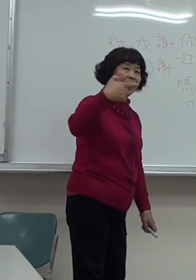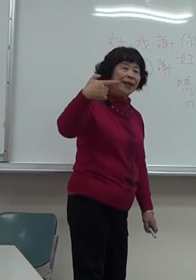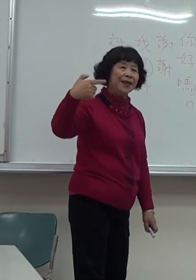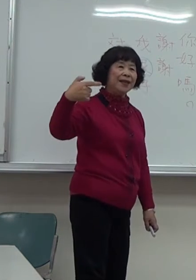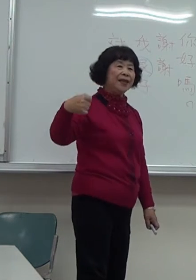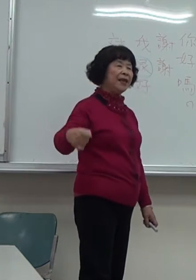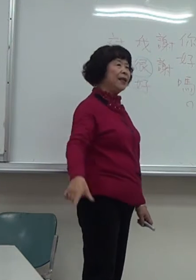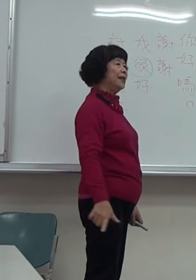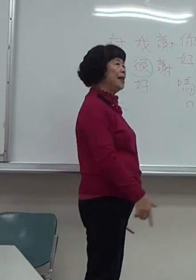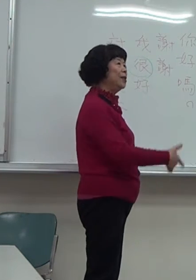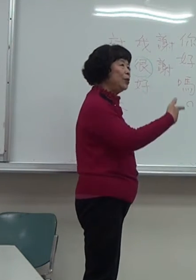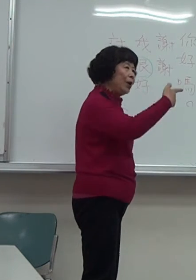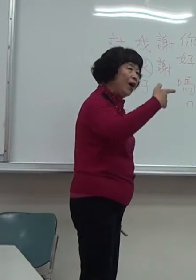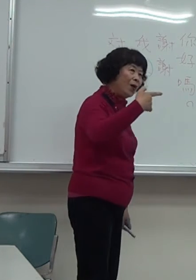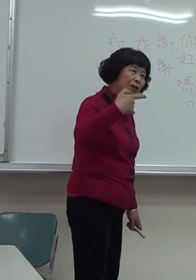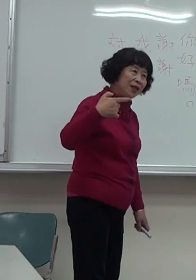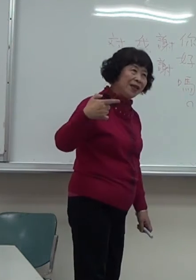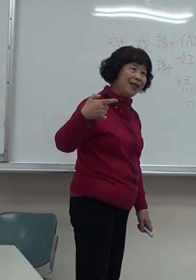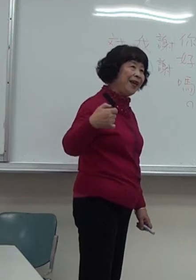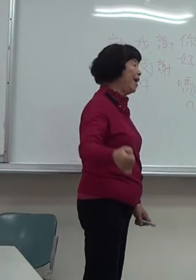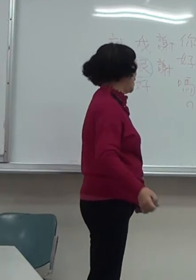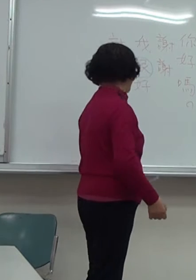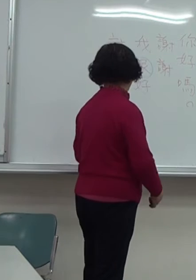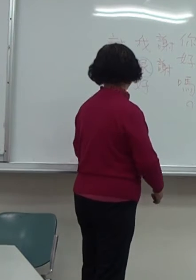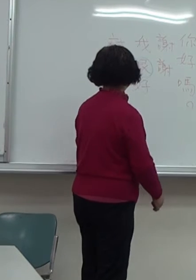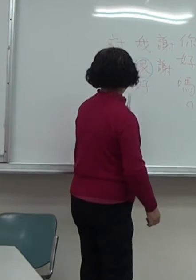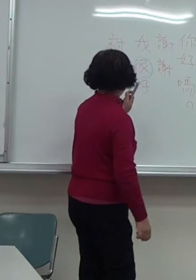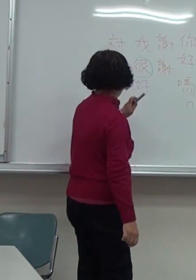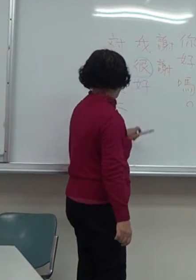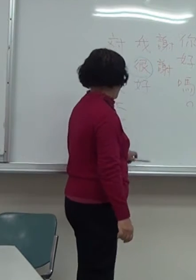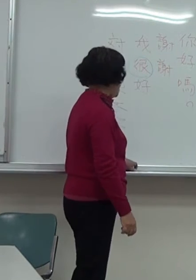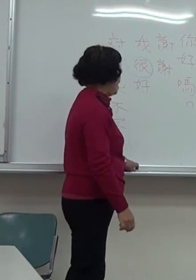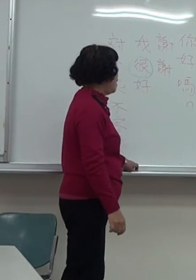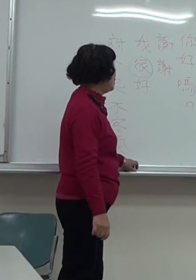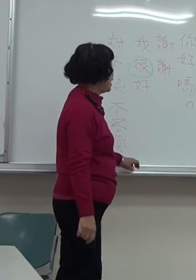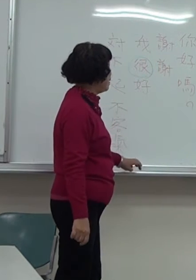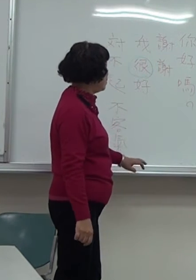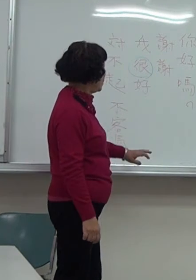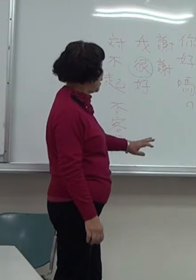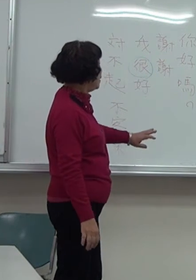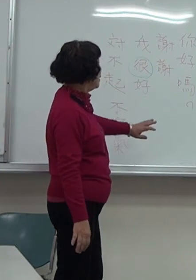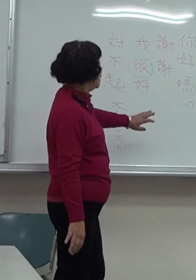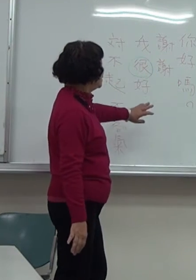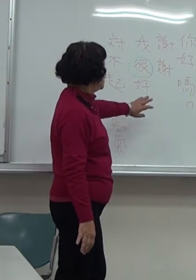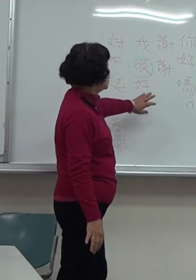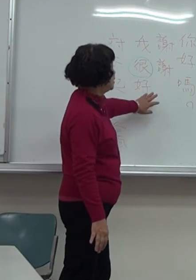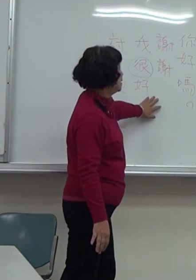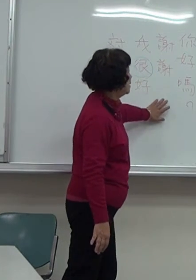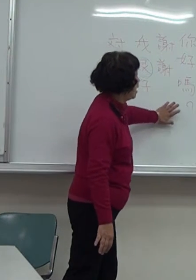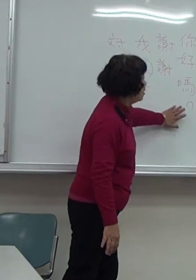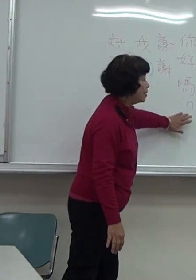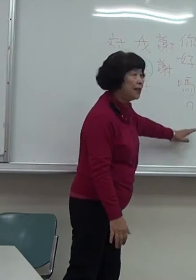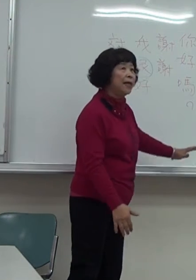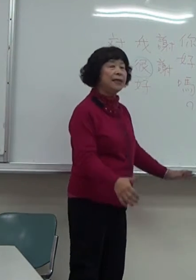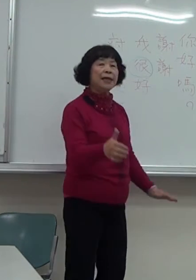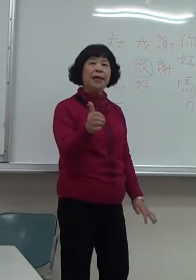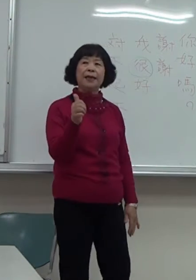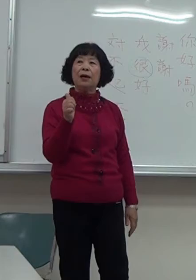丽的女人，最后一页啊，对，好，来，我们这里都知道了，谢谢老师